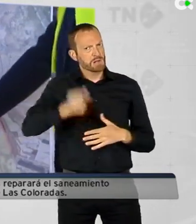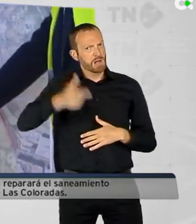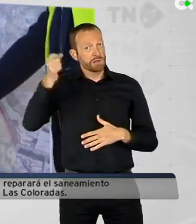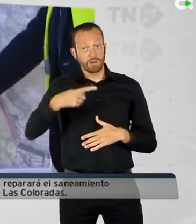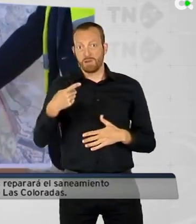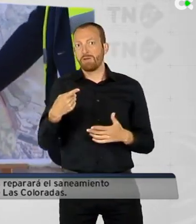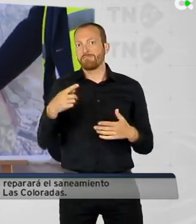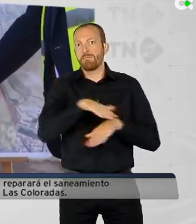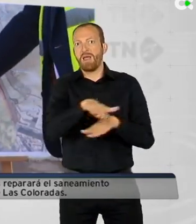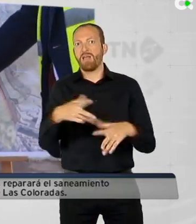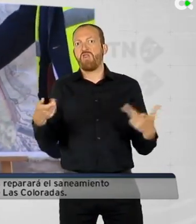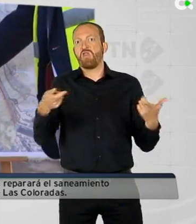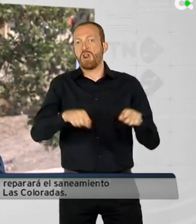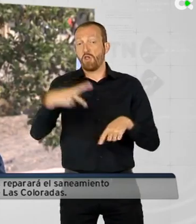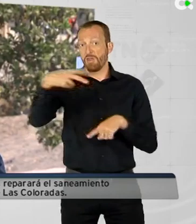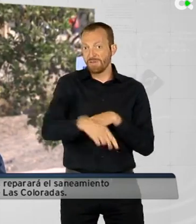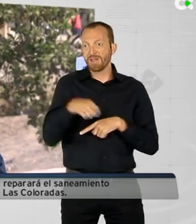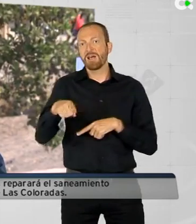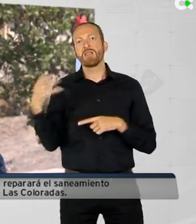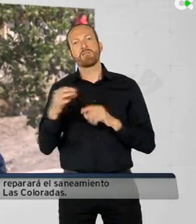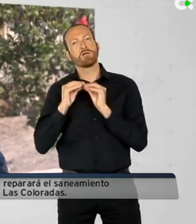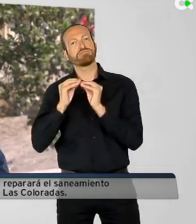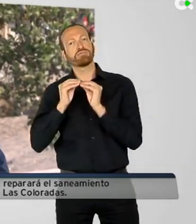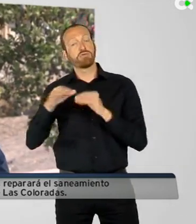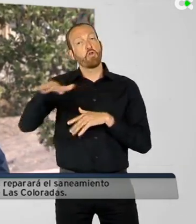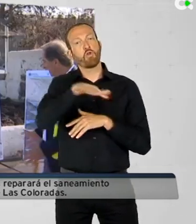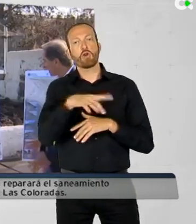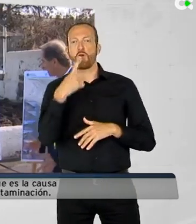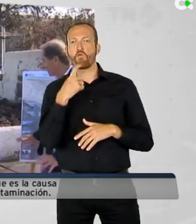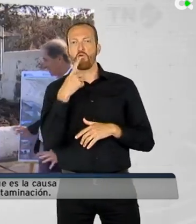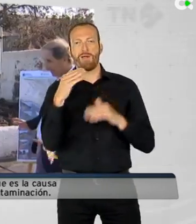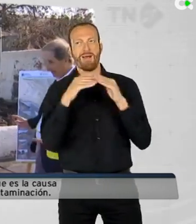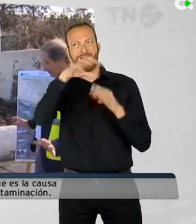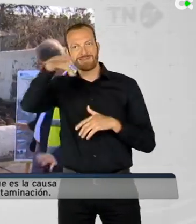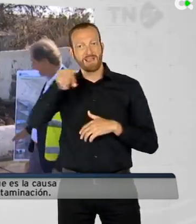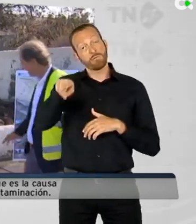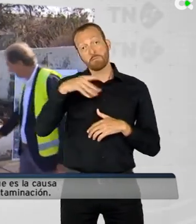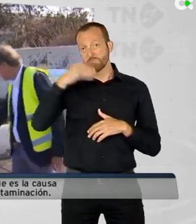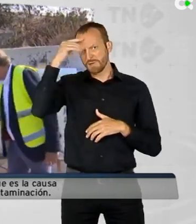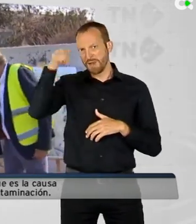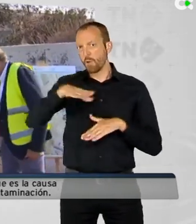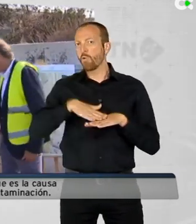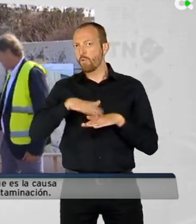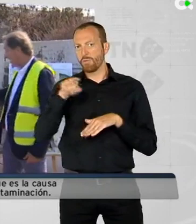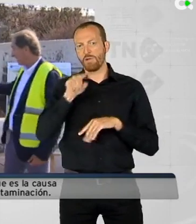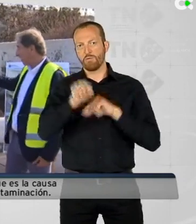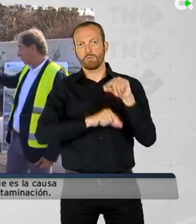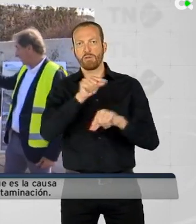la Concejalía de Aguas reparará el saneamiento del barrio de Las Coloradas. Se cree que esta es la causa de la